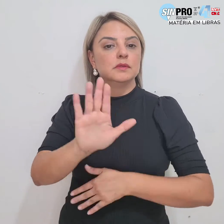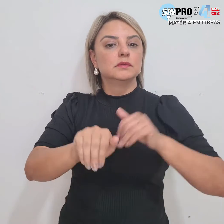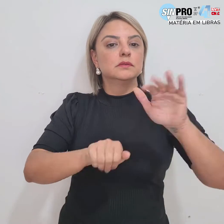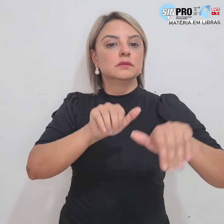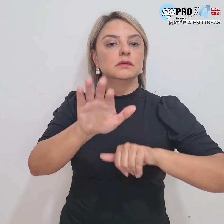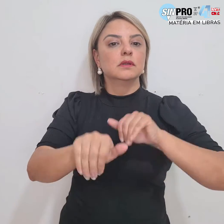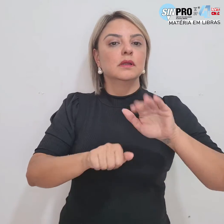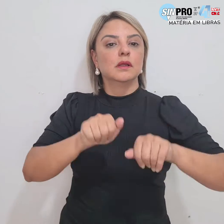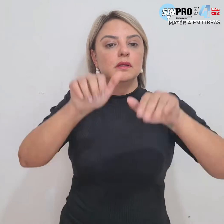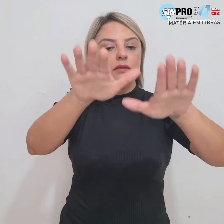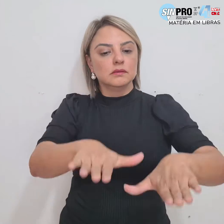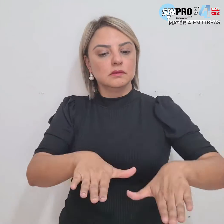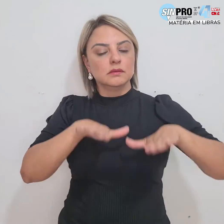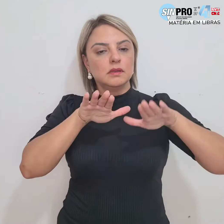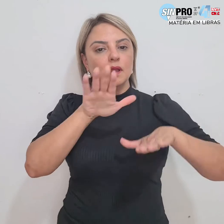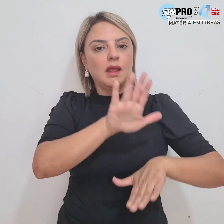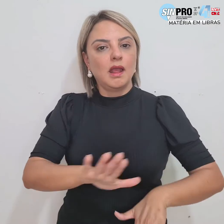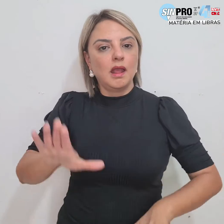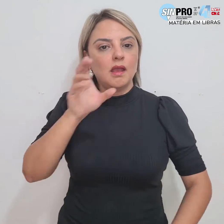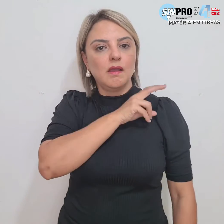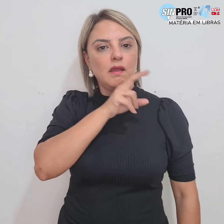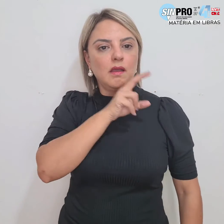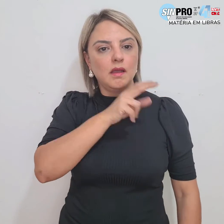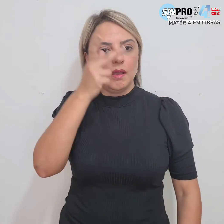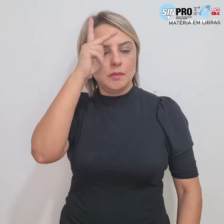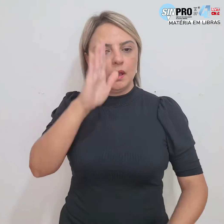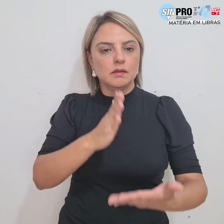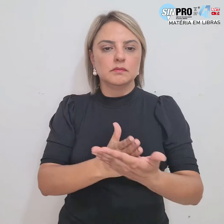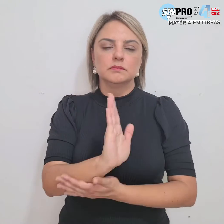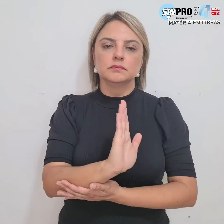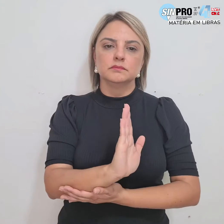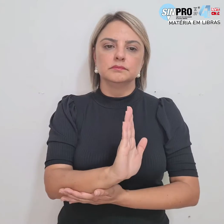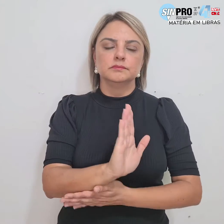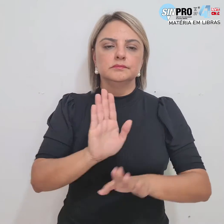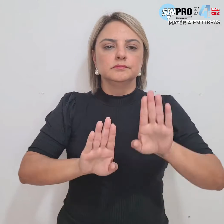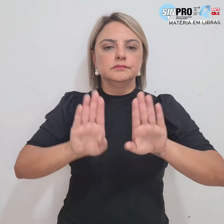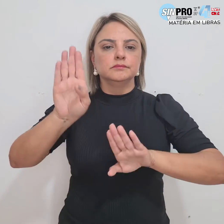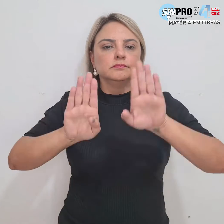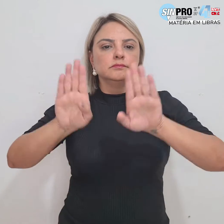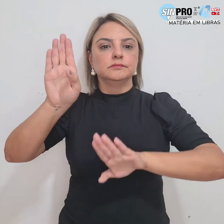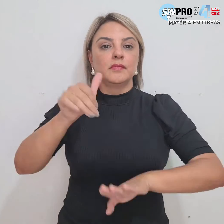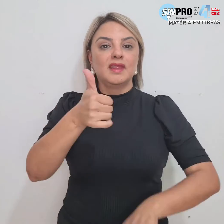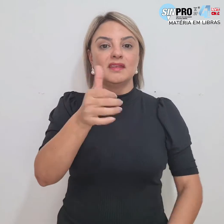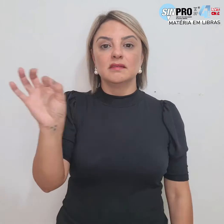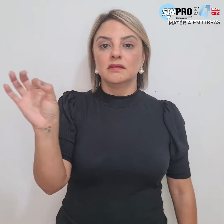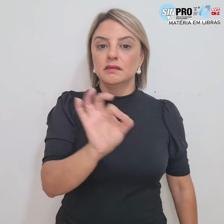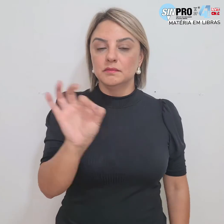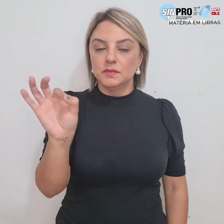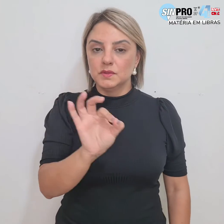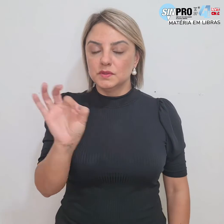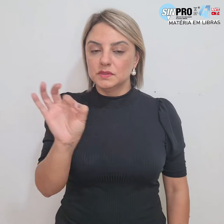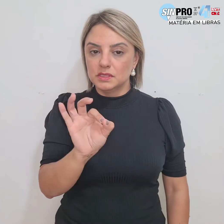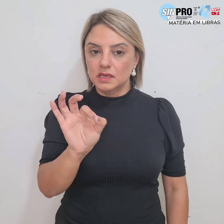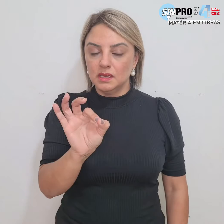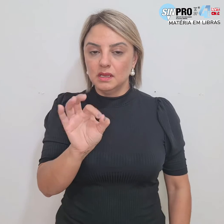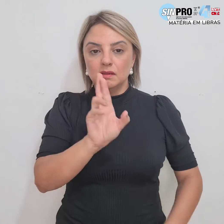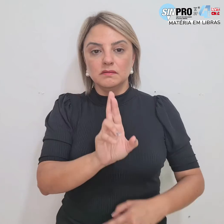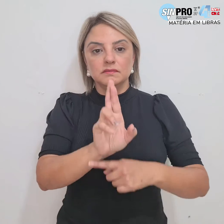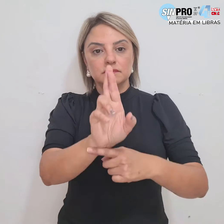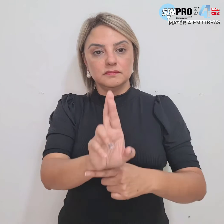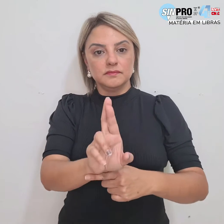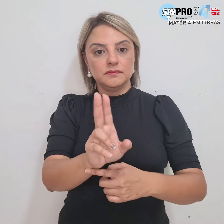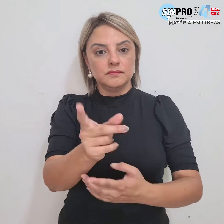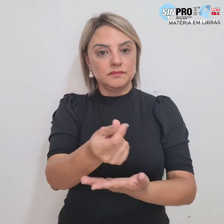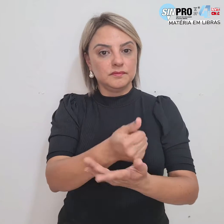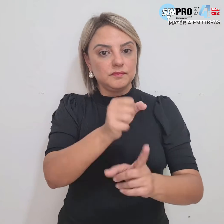aprovou a convocação da Assembleia Geral Extraordinária para aprovação da alienação de 100% das ações